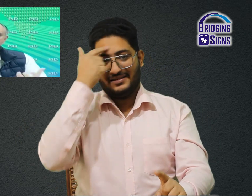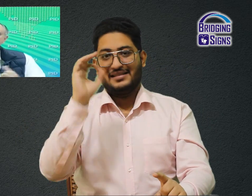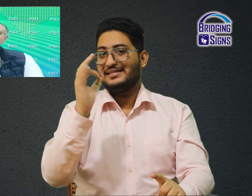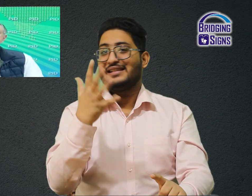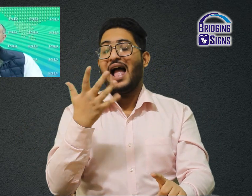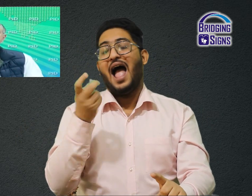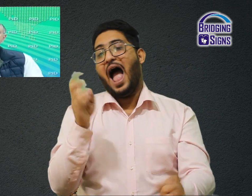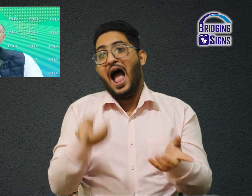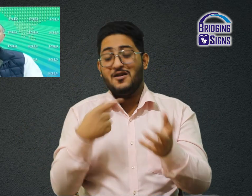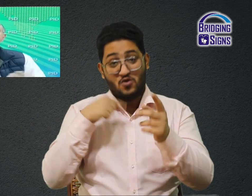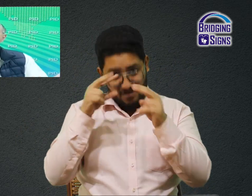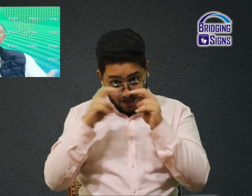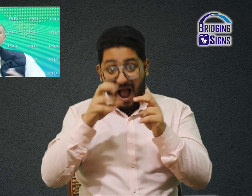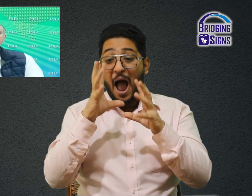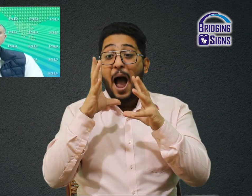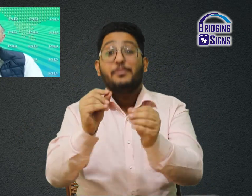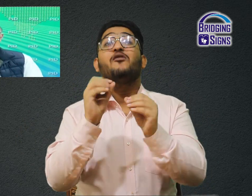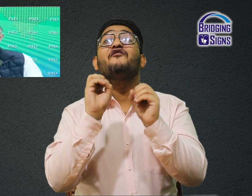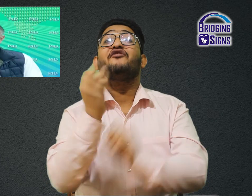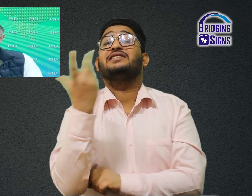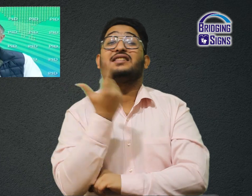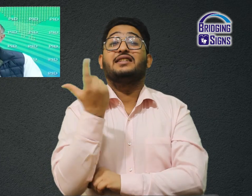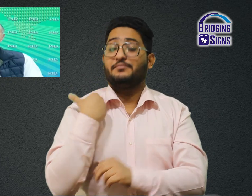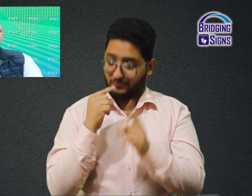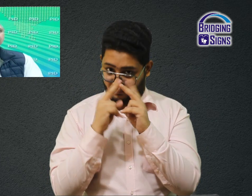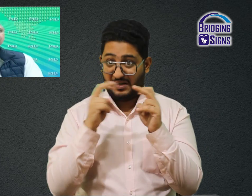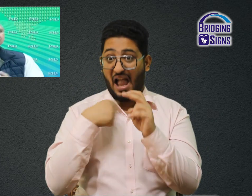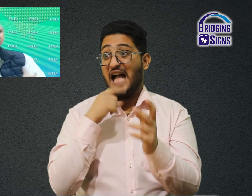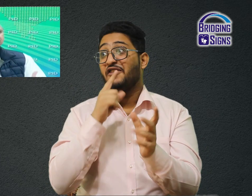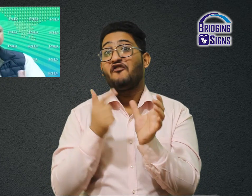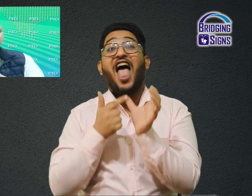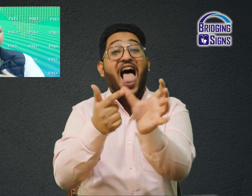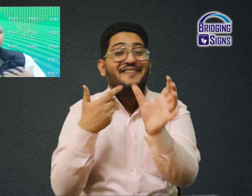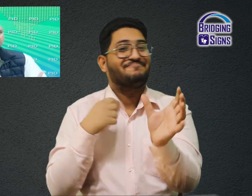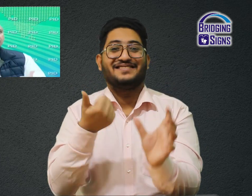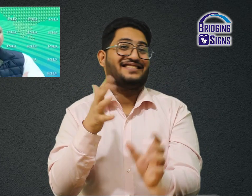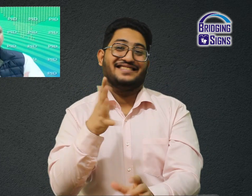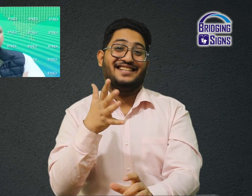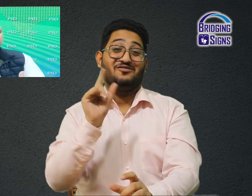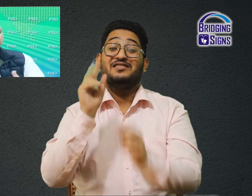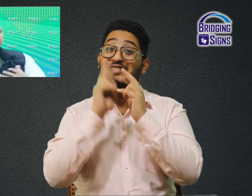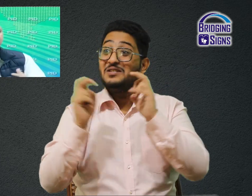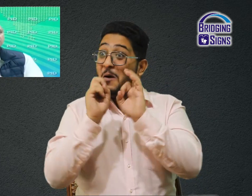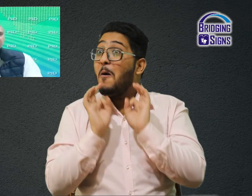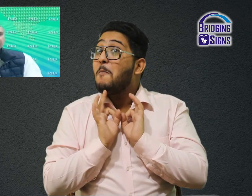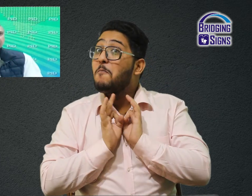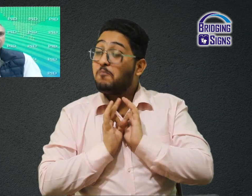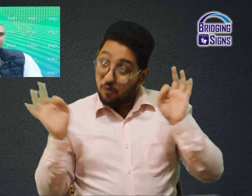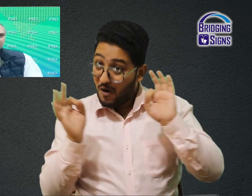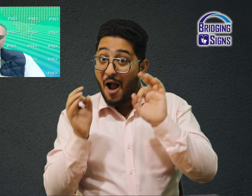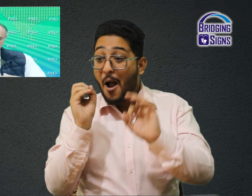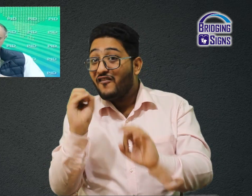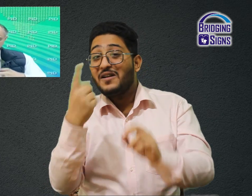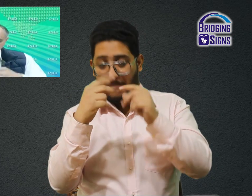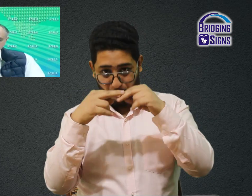अभी हम लोग उसको इन्वेस्टिगेट कर रहे हैं, हतमी में वजूहात में जा नहीं सकता जब तक इन्वेस्टिगेशन और वो मुकम्मल ना हो कि ये फॉल्ट आया